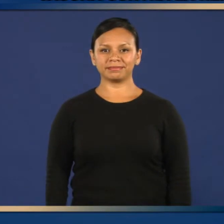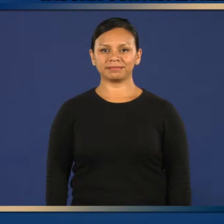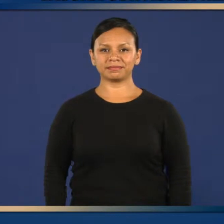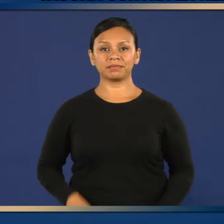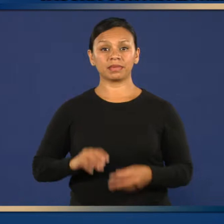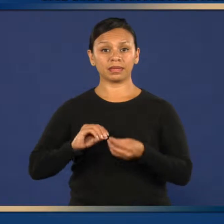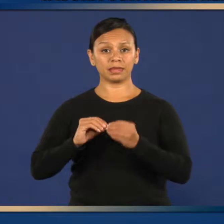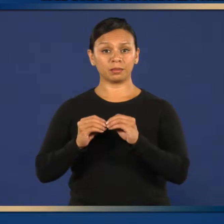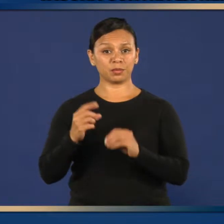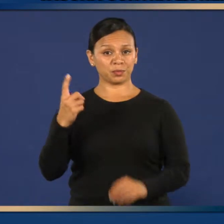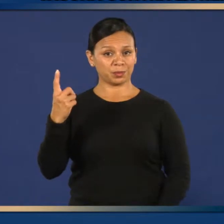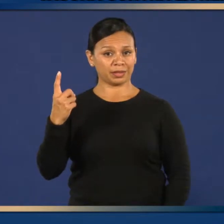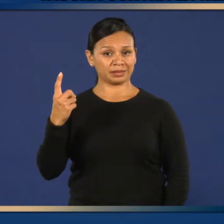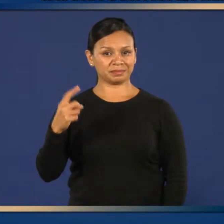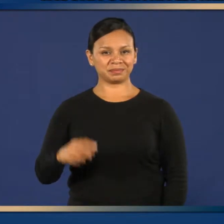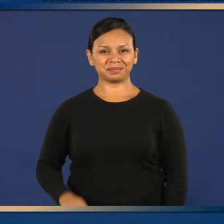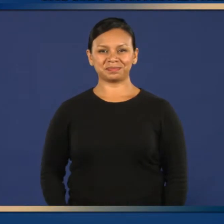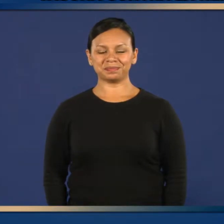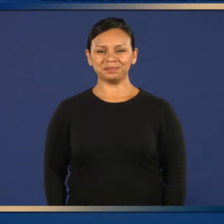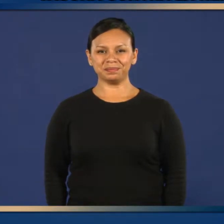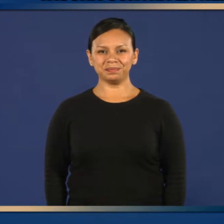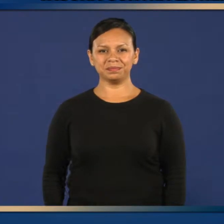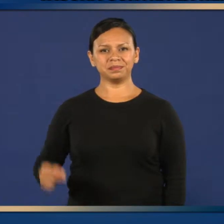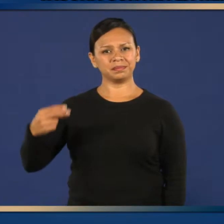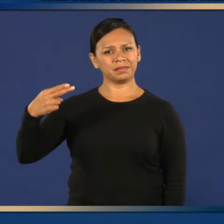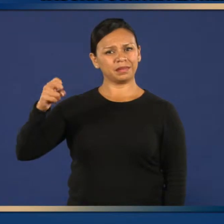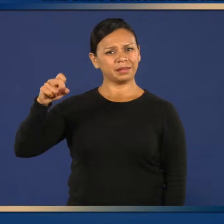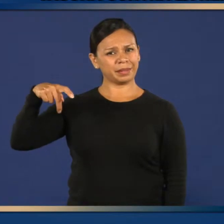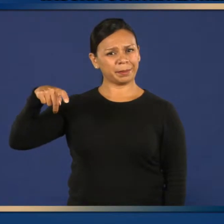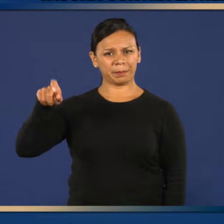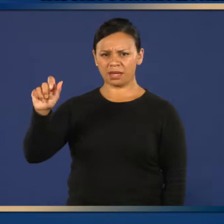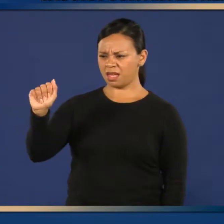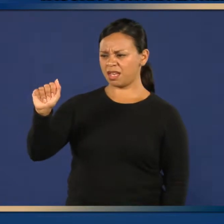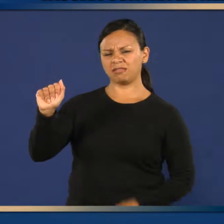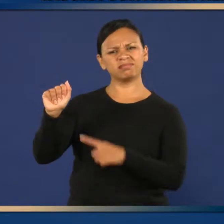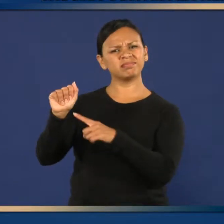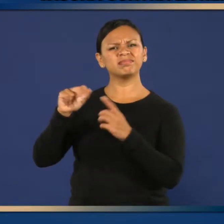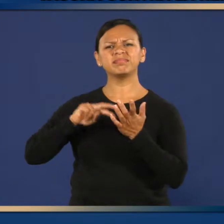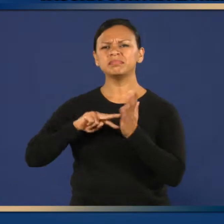número 1 que es la hepatitis